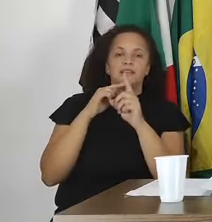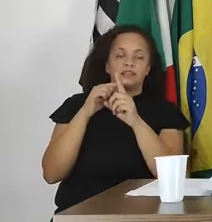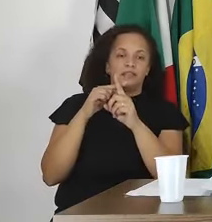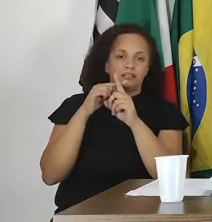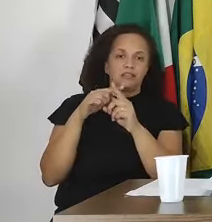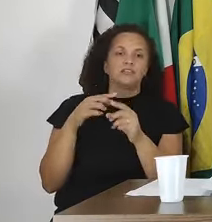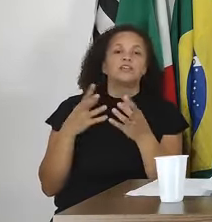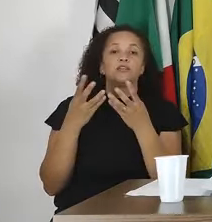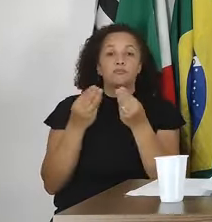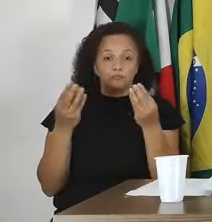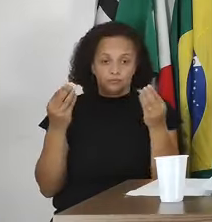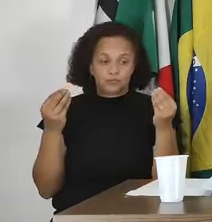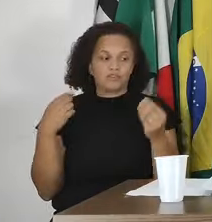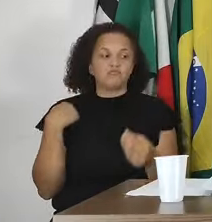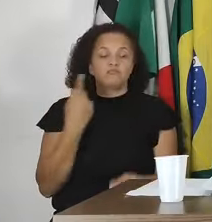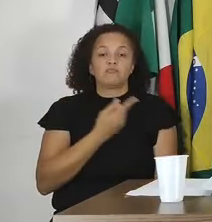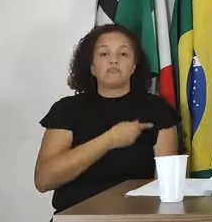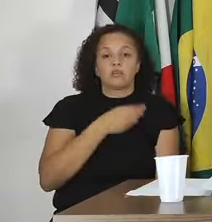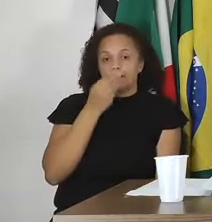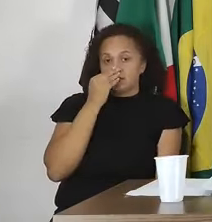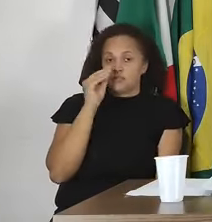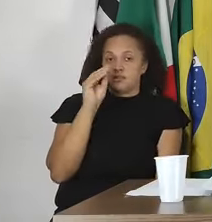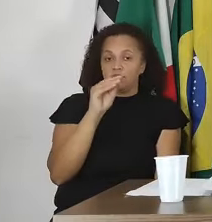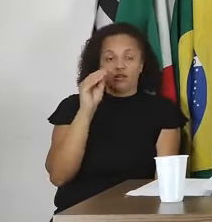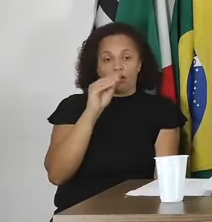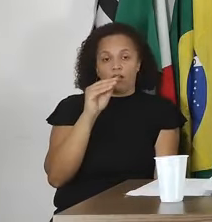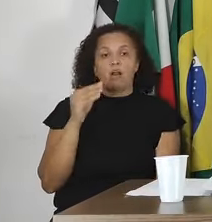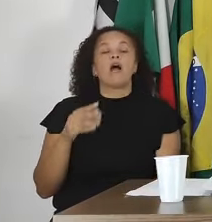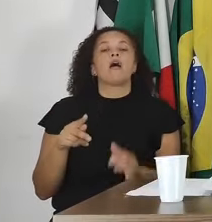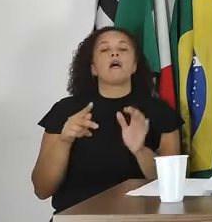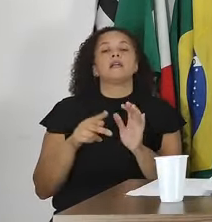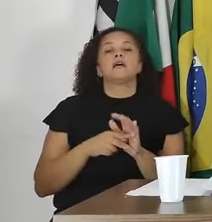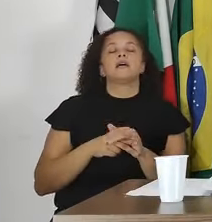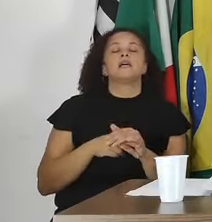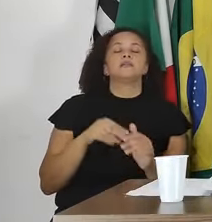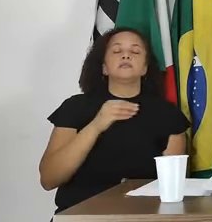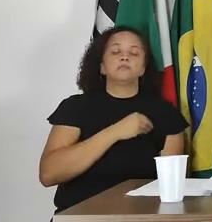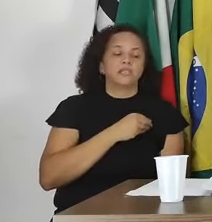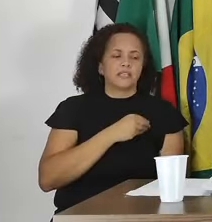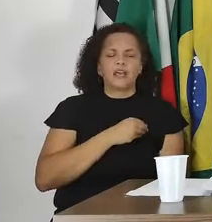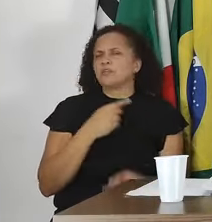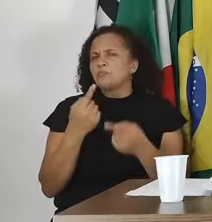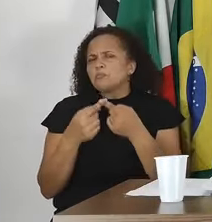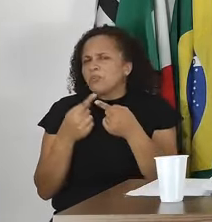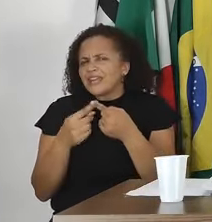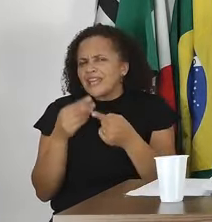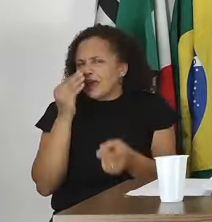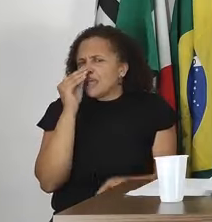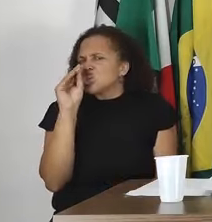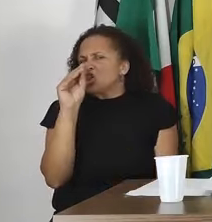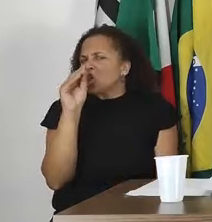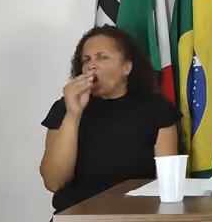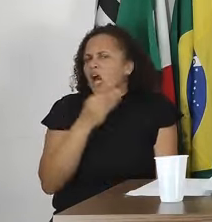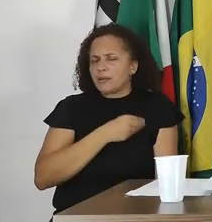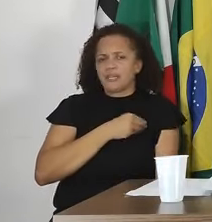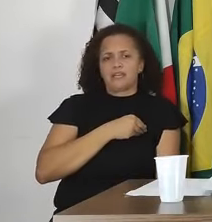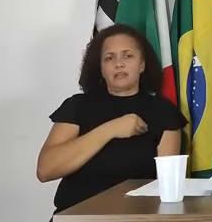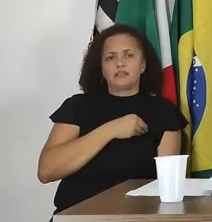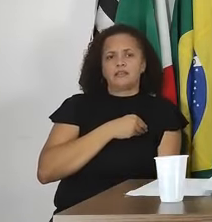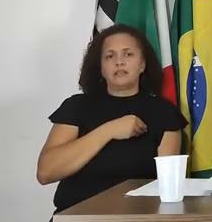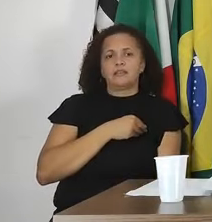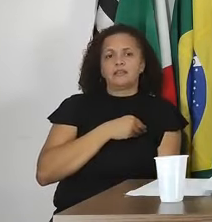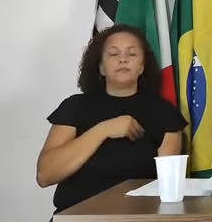ignora esses pecados aqui, ó, a gente ignora. Né? Por que a gente ignora? Porque a gente